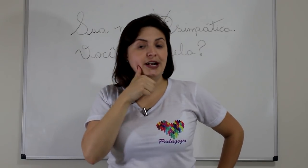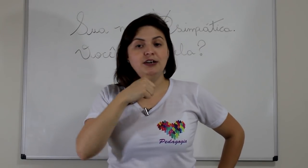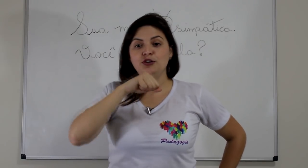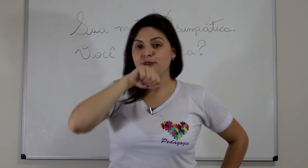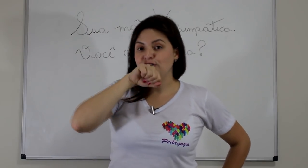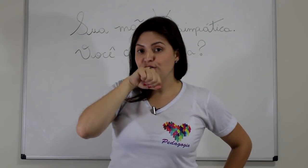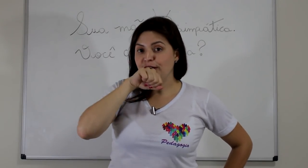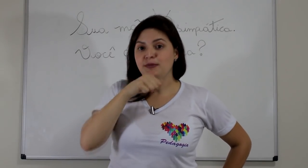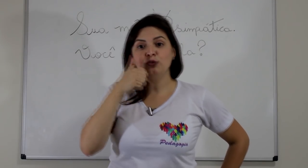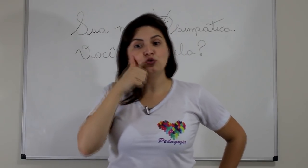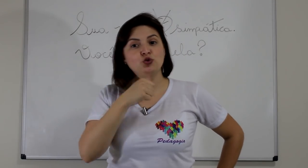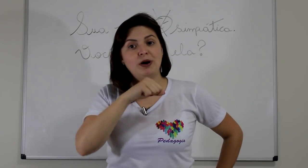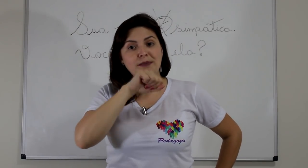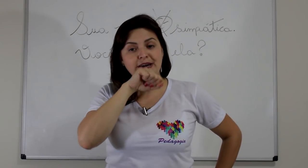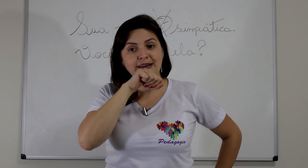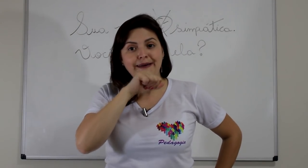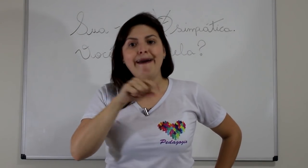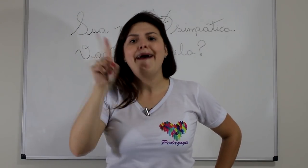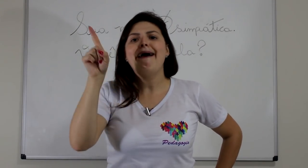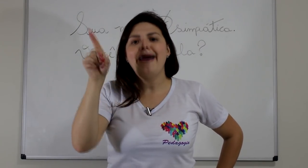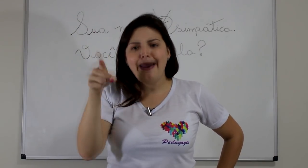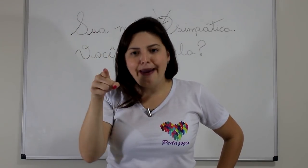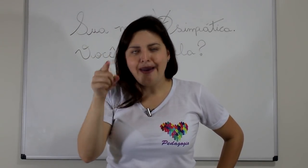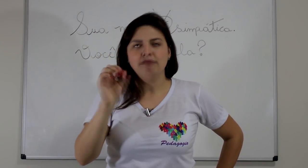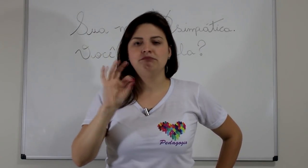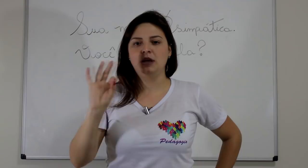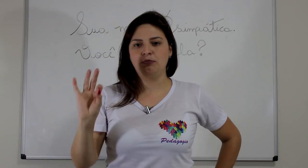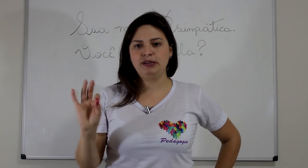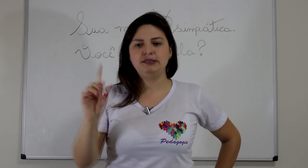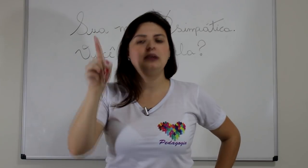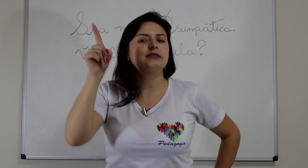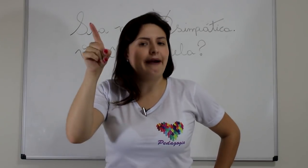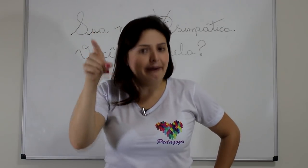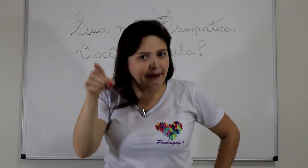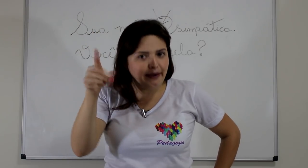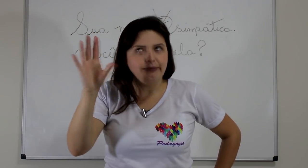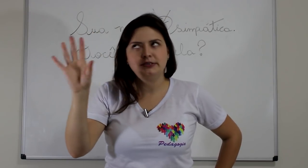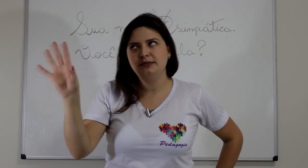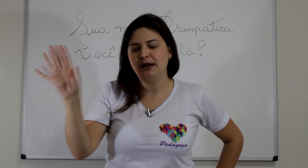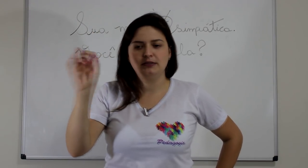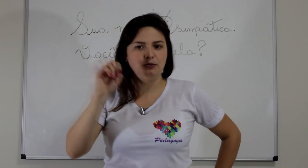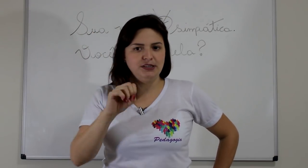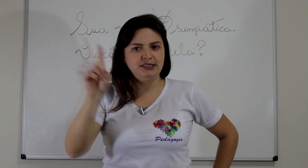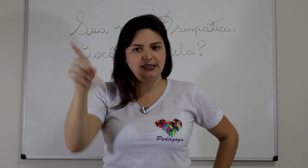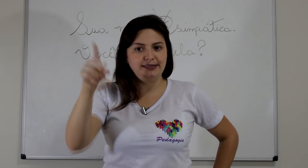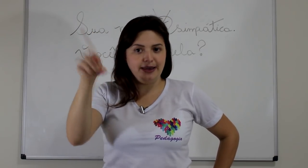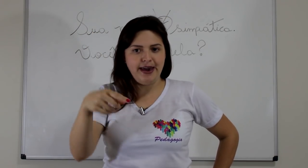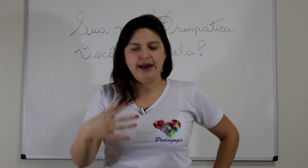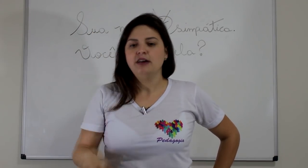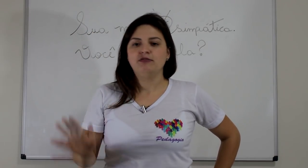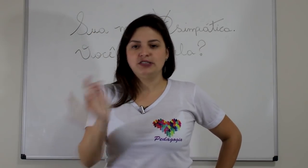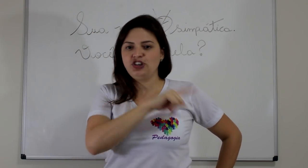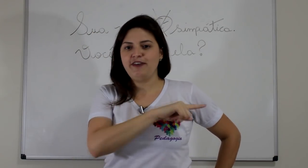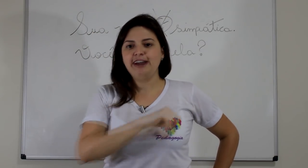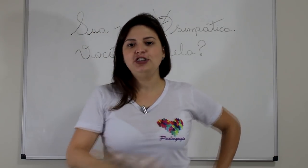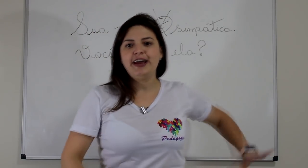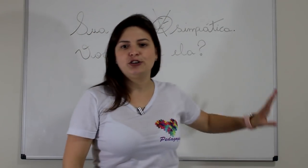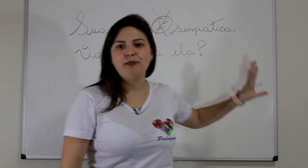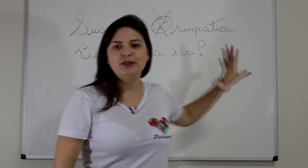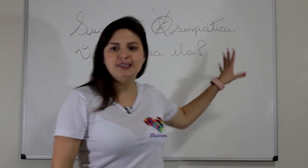Mulher e o beijinho na mão. Sua mãe não precisa, não precisa desse você já vai direto para o